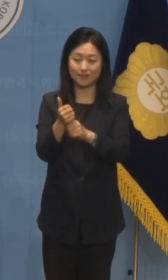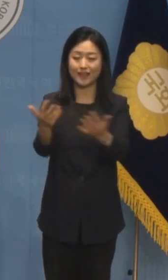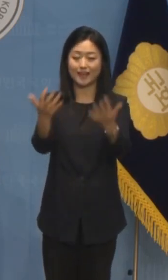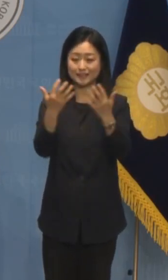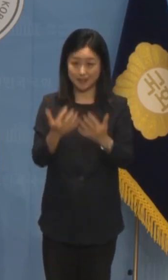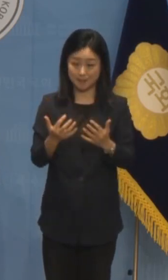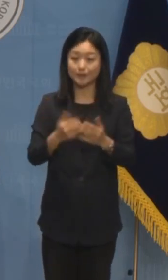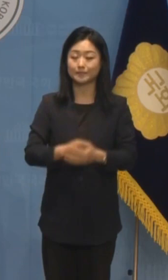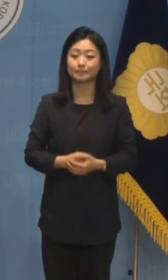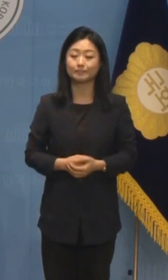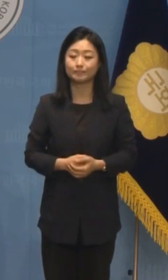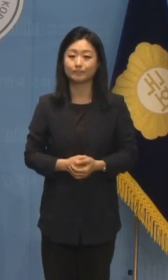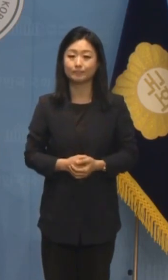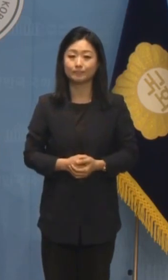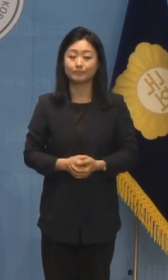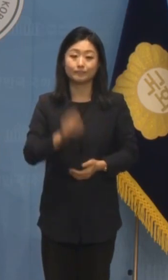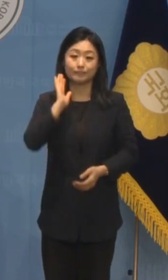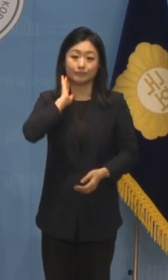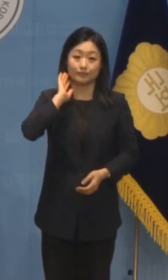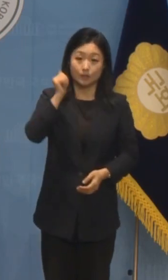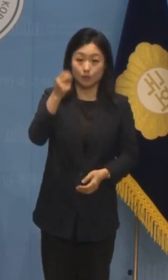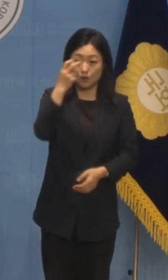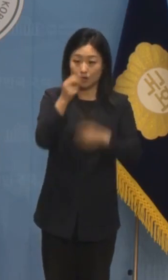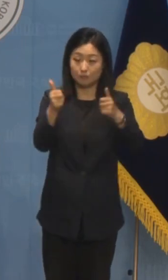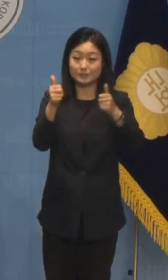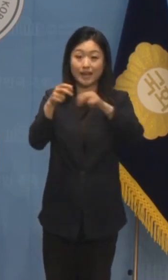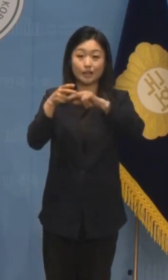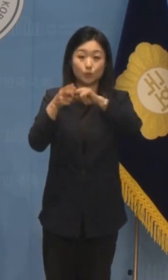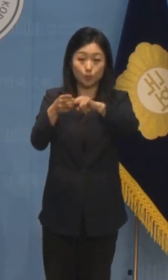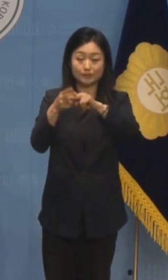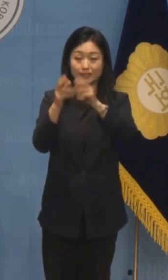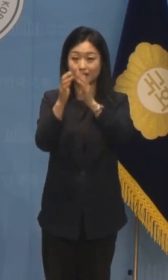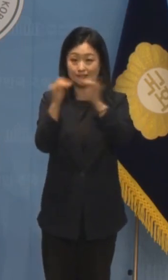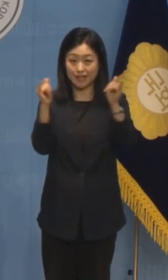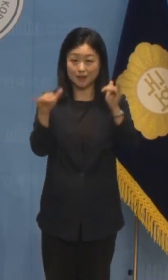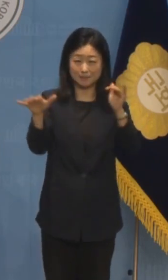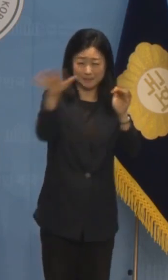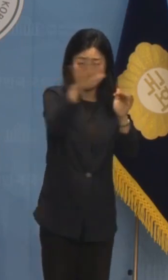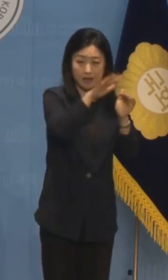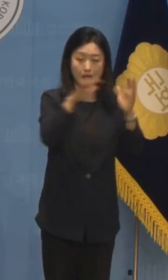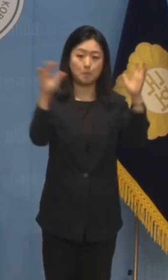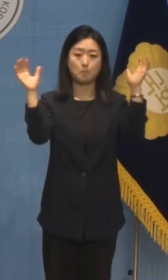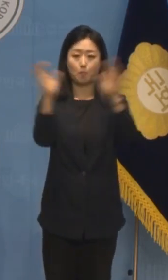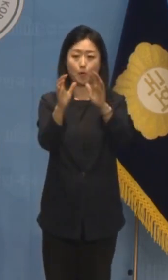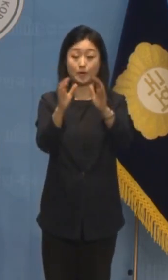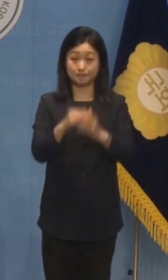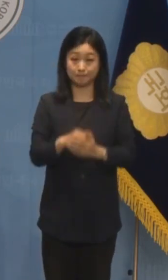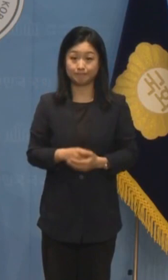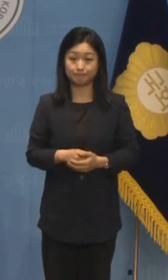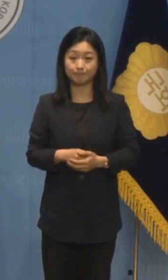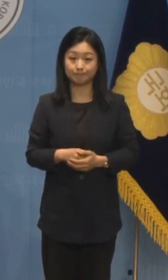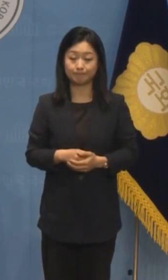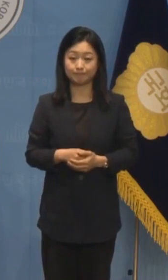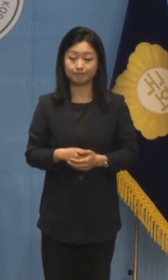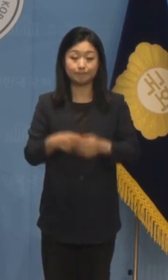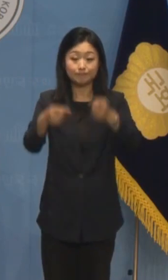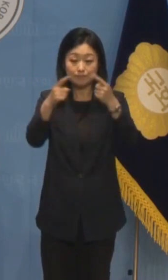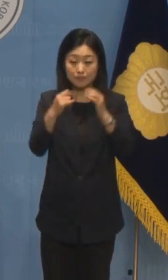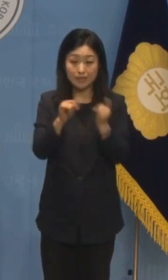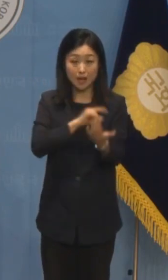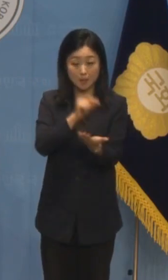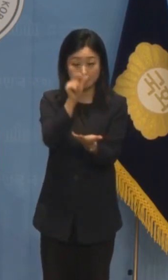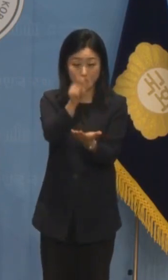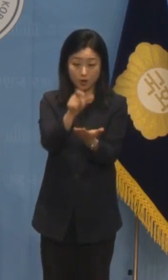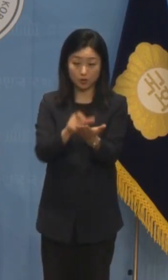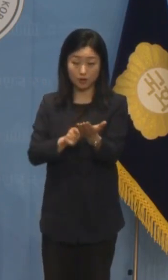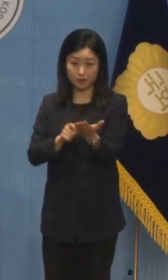합니다. 윤석열 검찰 독재 정권의 수뇌부가 모두 모이는 겁니다. 참석자 명단까지